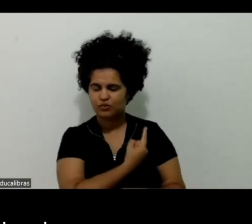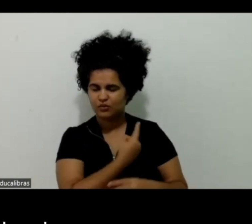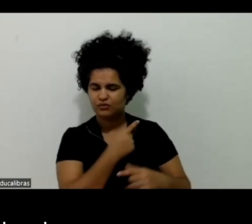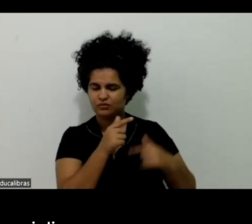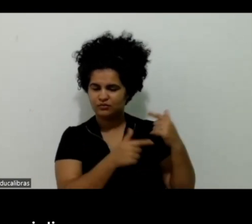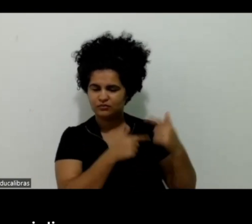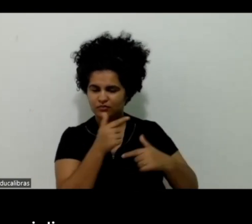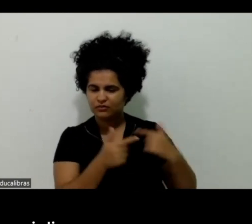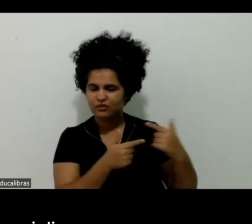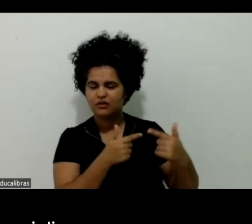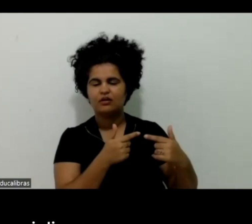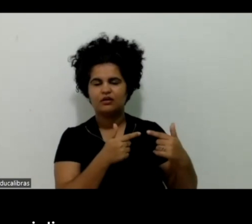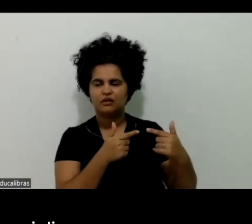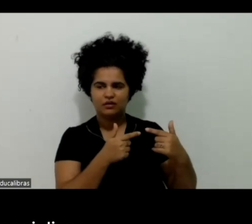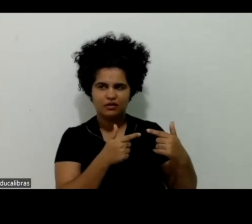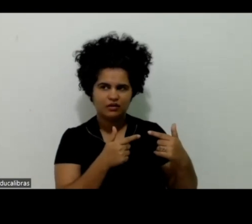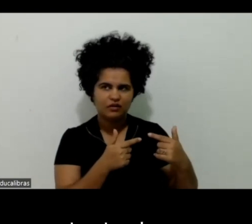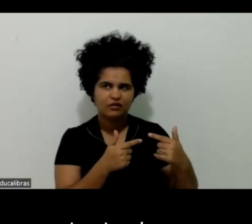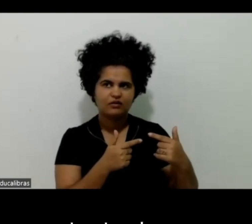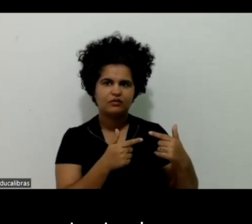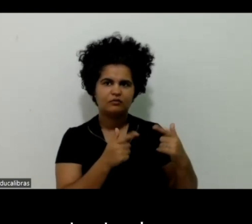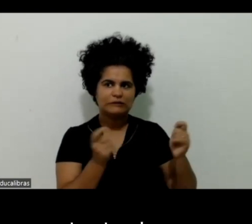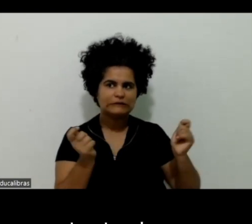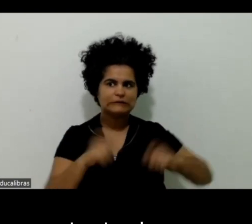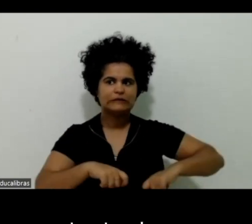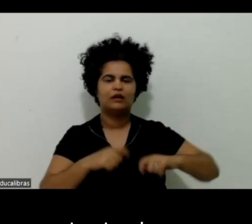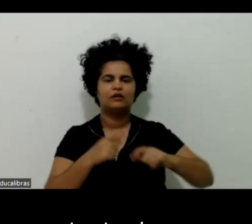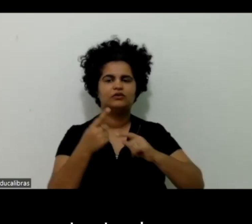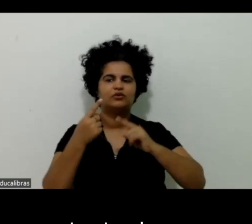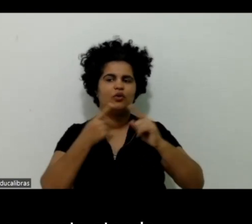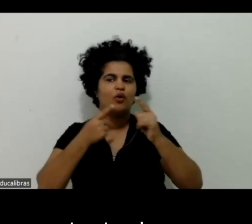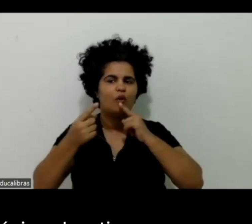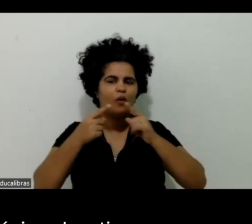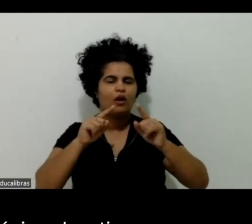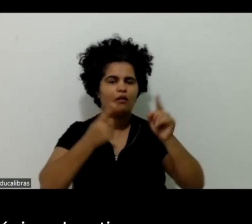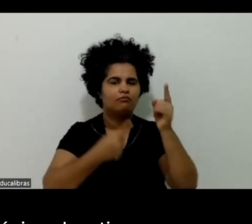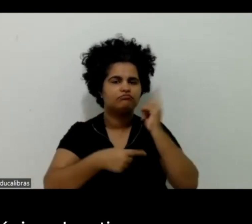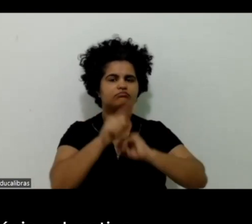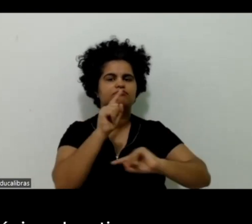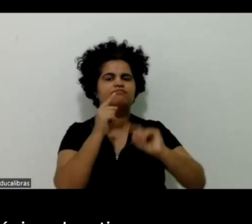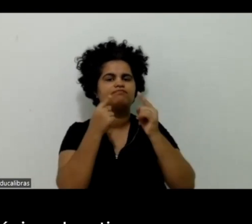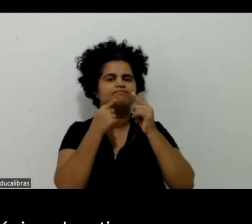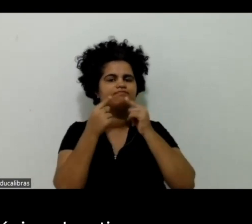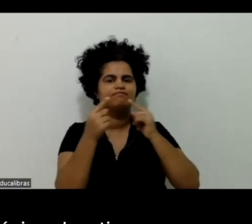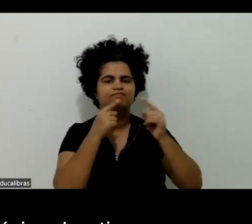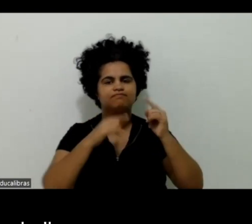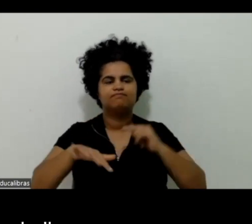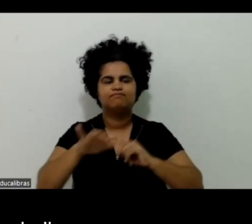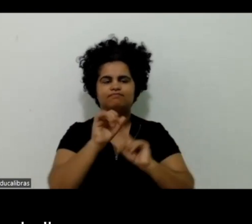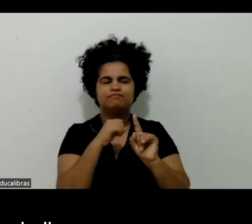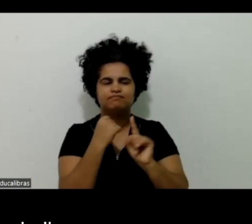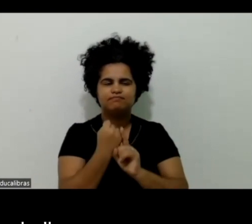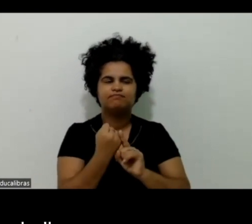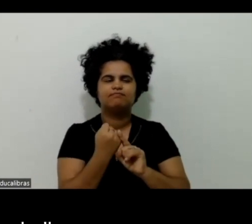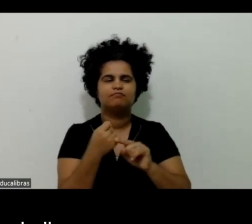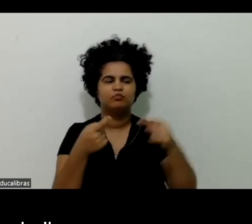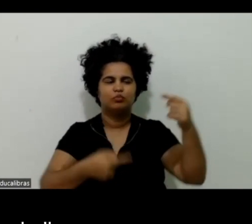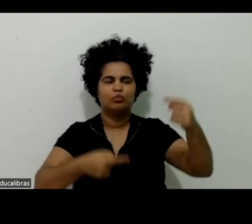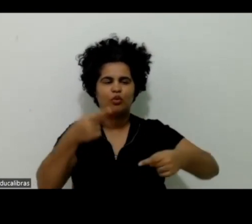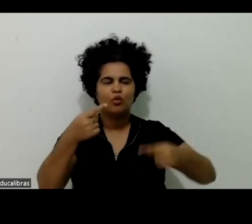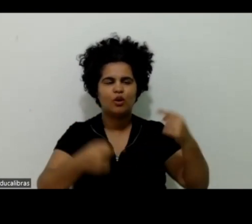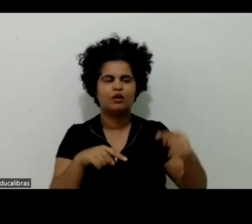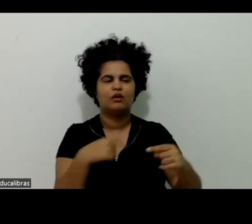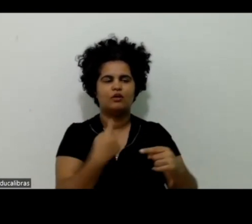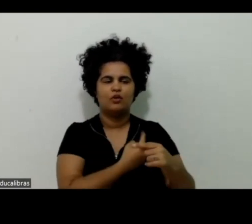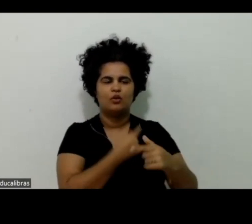atende, sabe? A gente precisa potencializar esse diálogo com o sujeito que a gente atende, pensando na dimensão socioeducativa, política do nosso